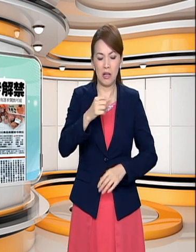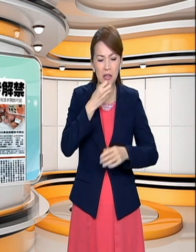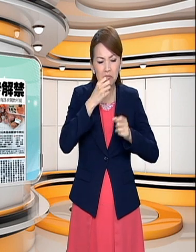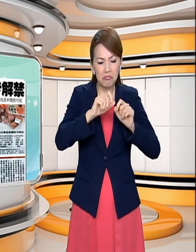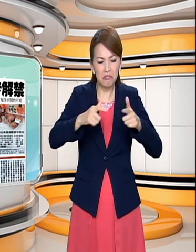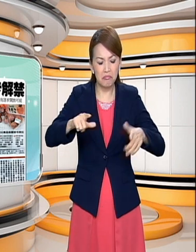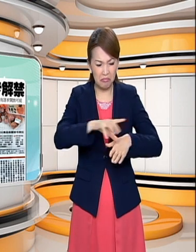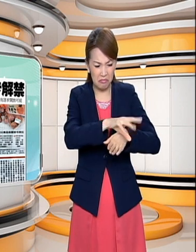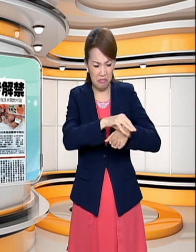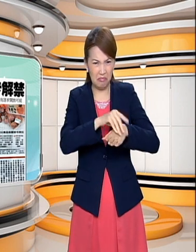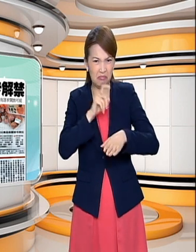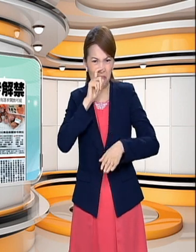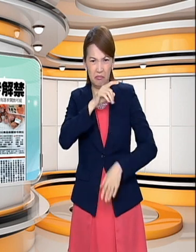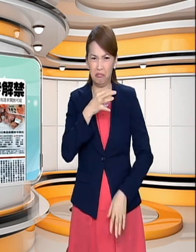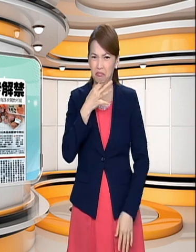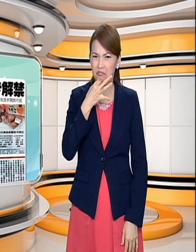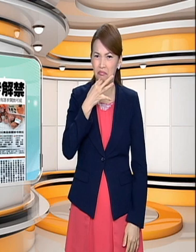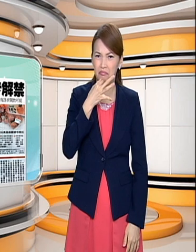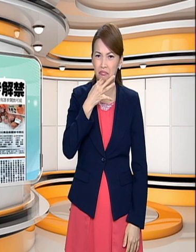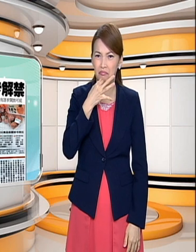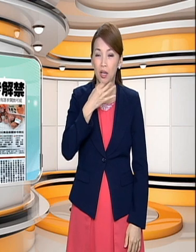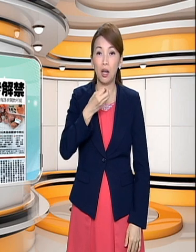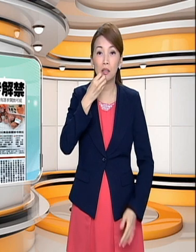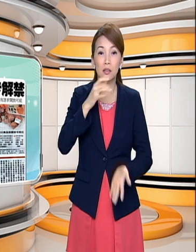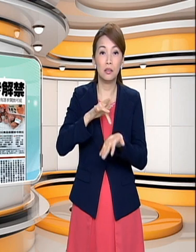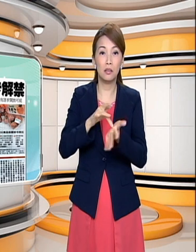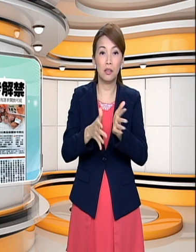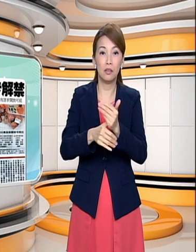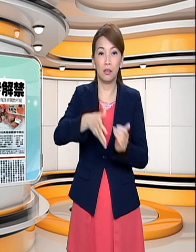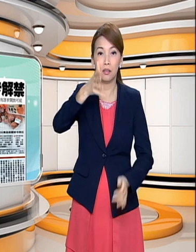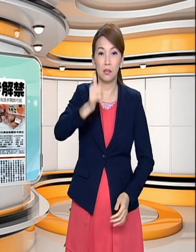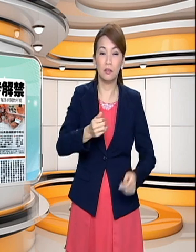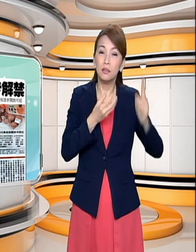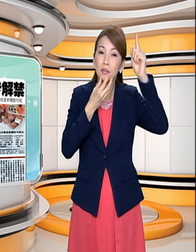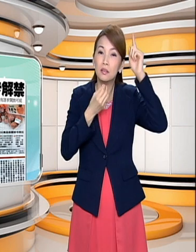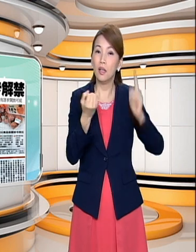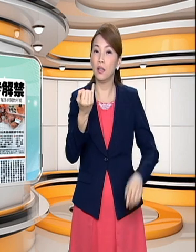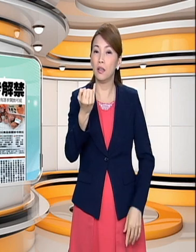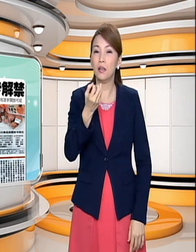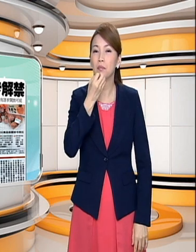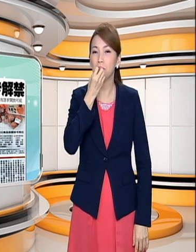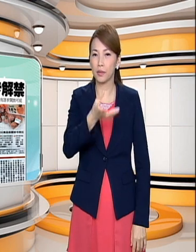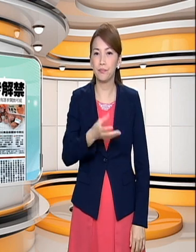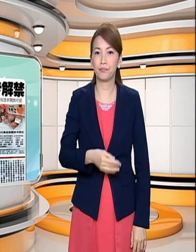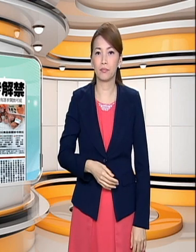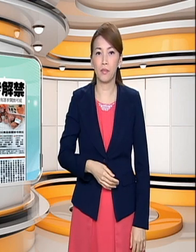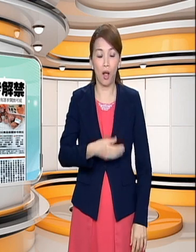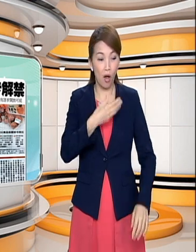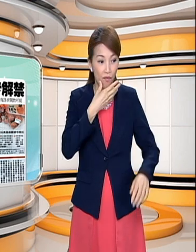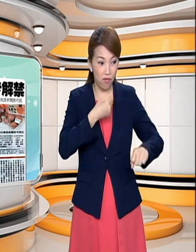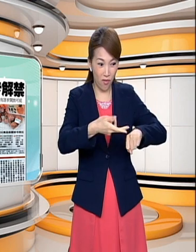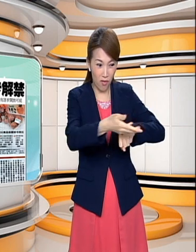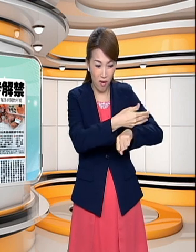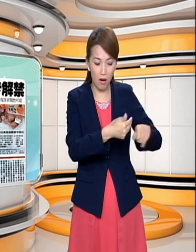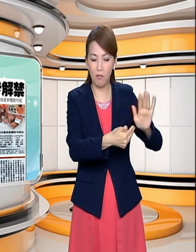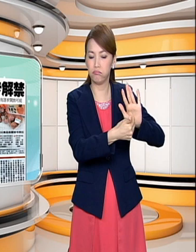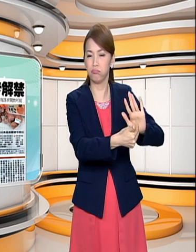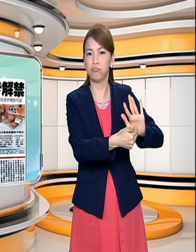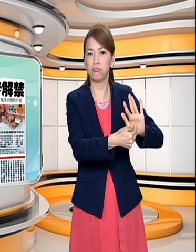的食品进口。而食药署长江玉美透露，除了福岛之外，只要确